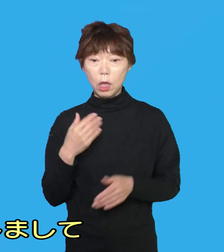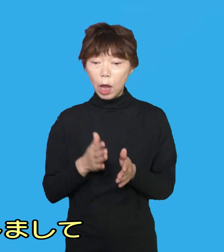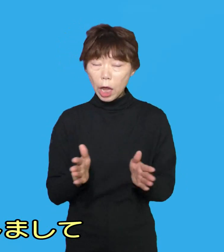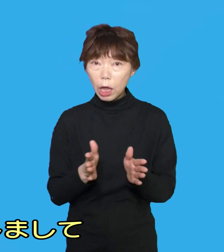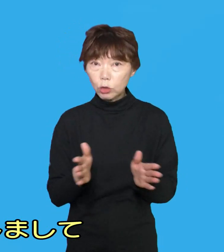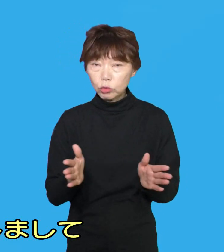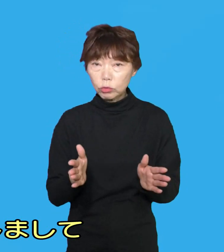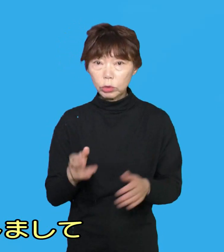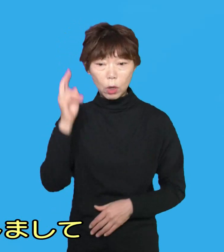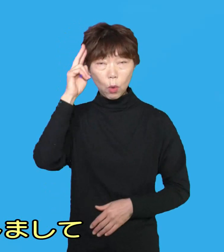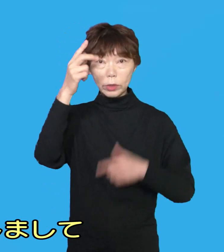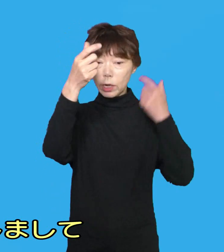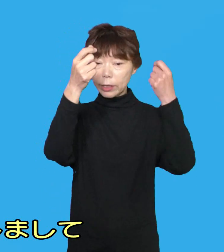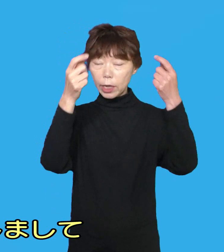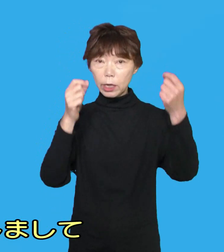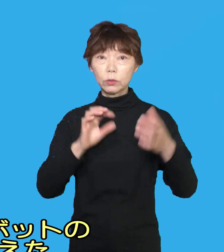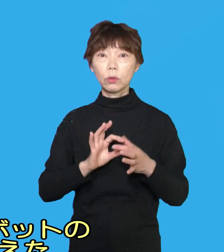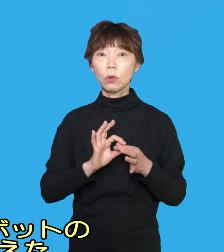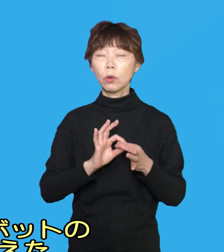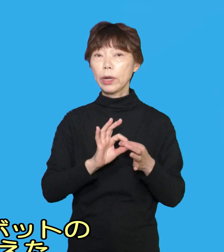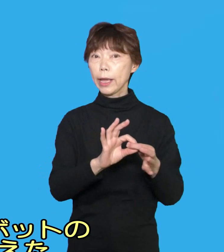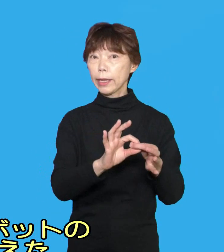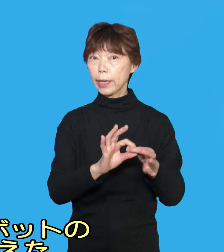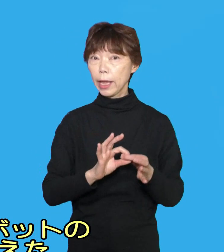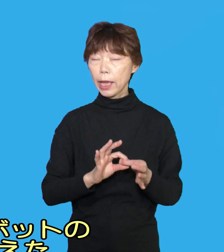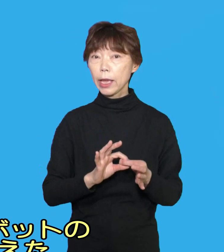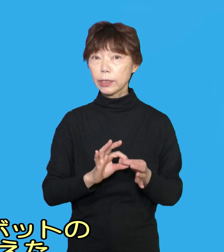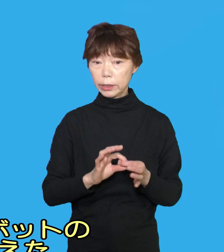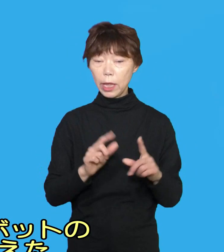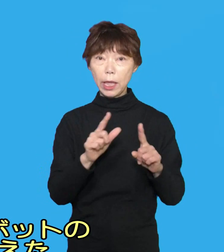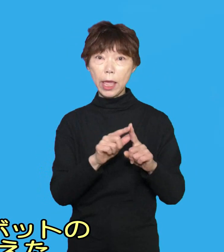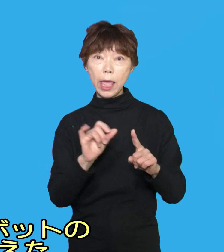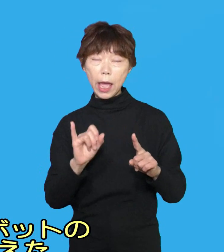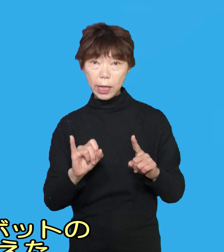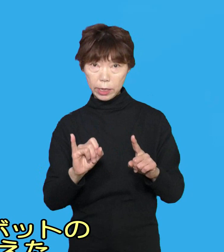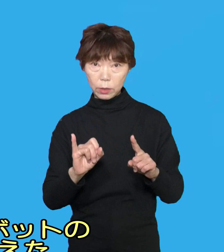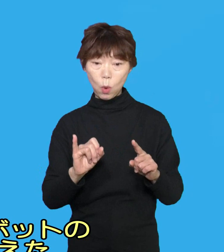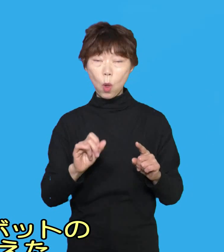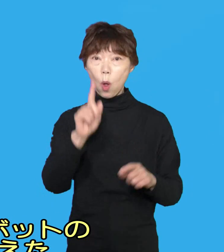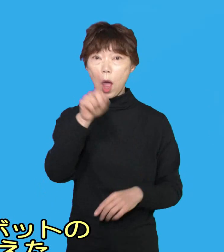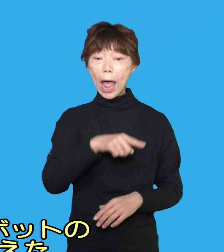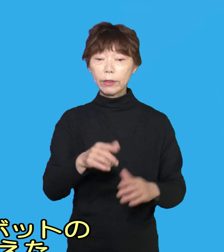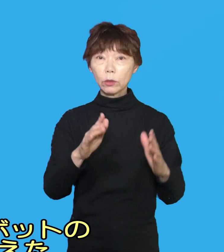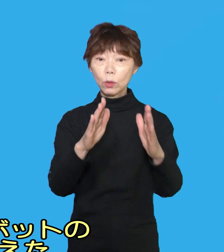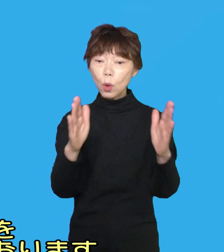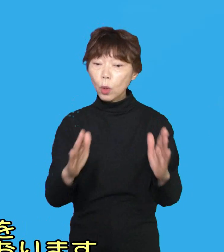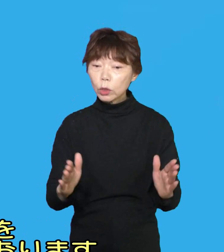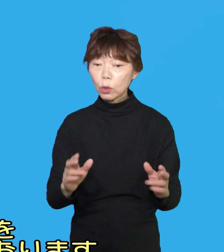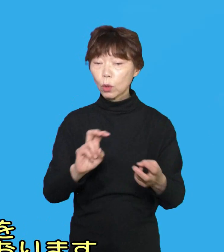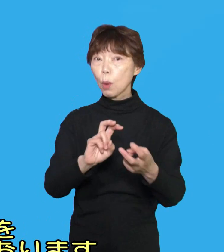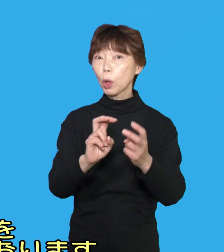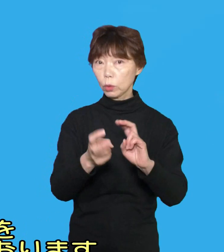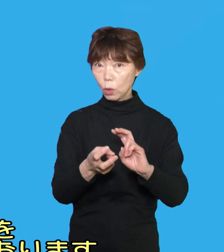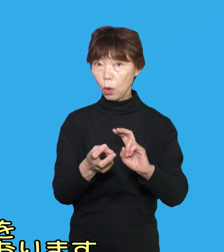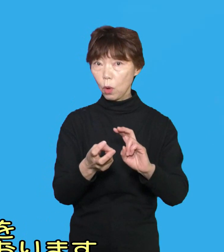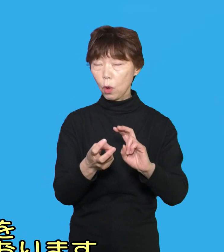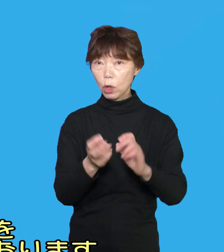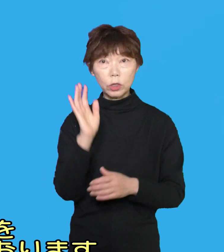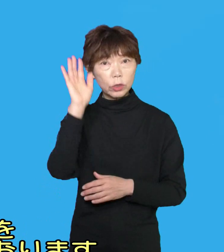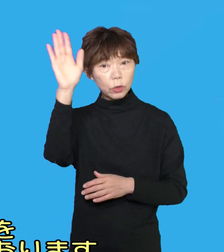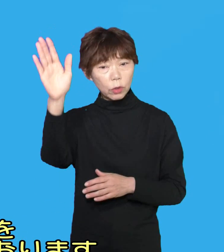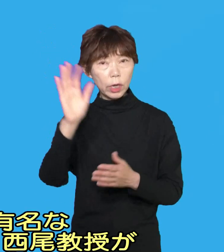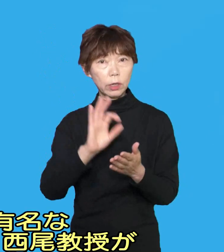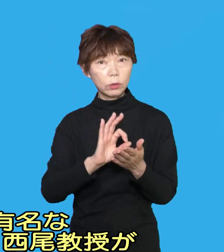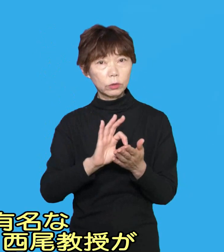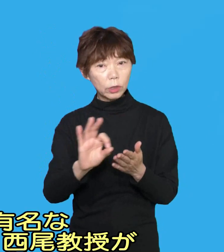連携をしまして、 AI 搭載のアンドロイドロボットの将来的活用に見据えた実証プロジェクトを行いたいと考